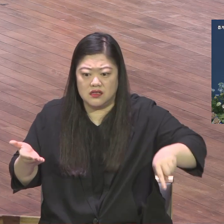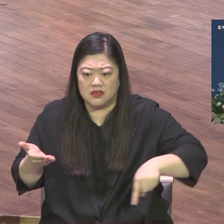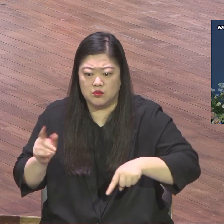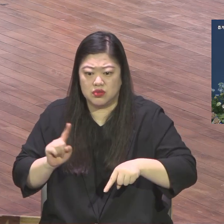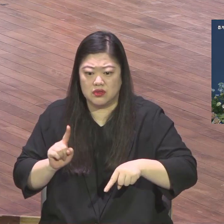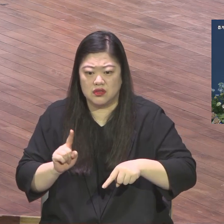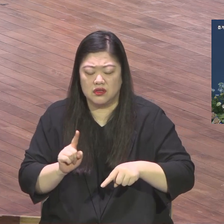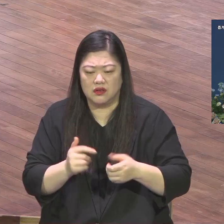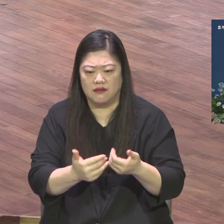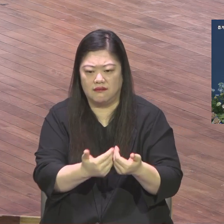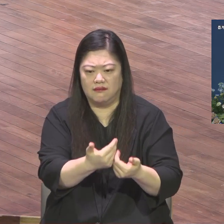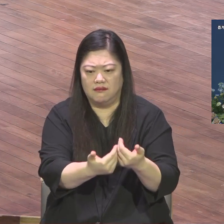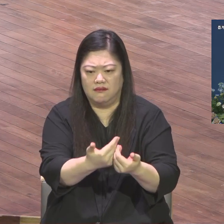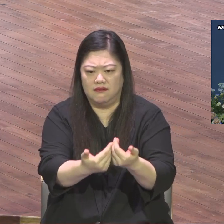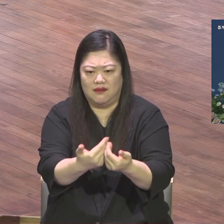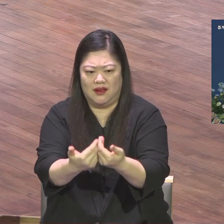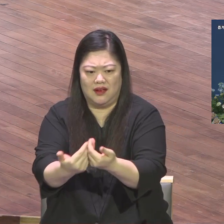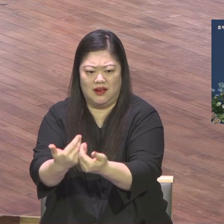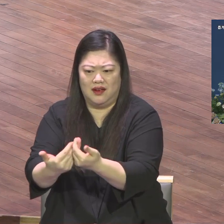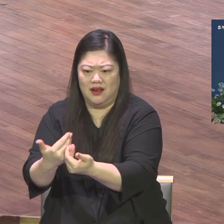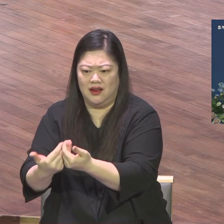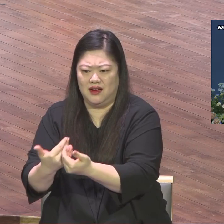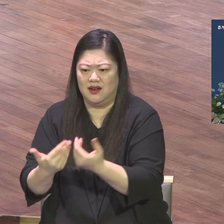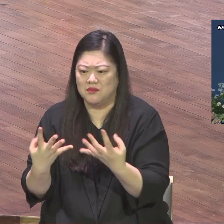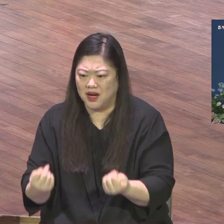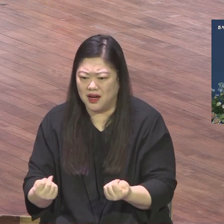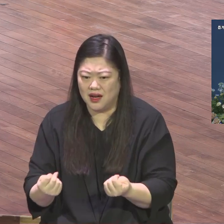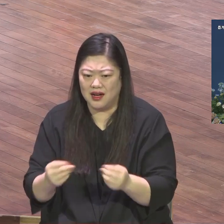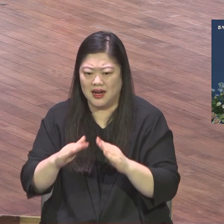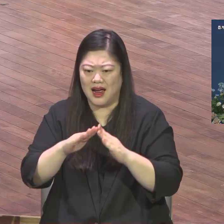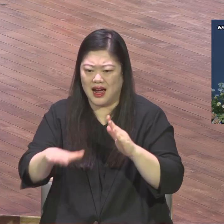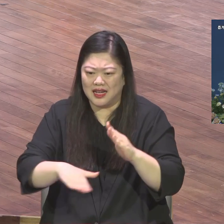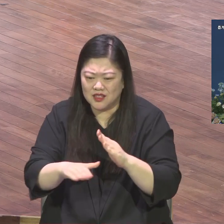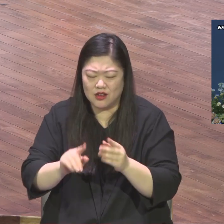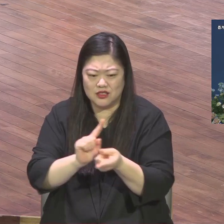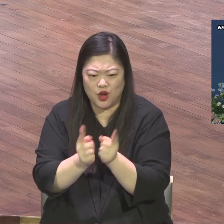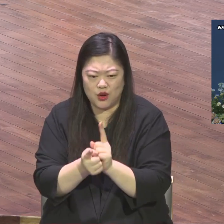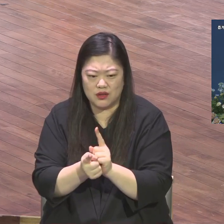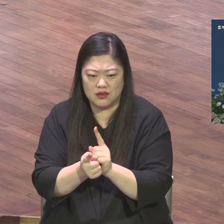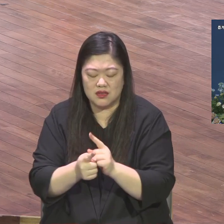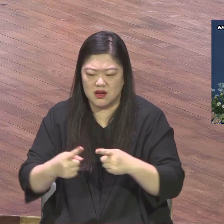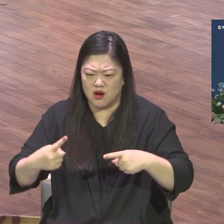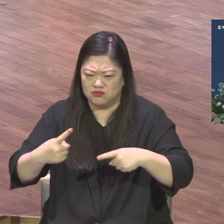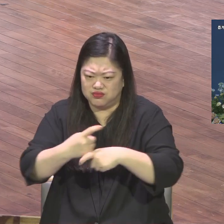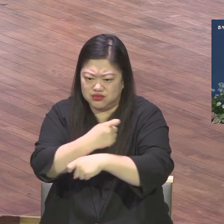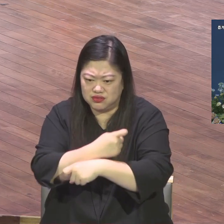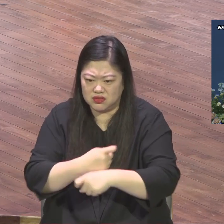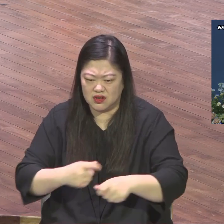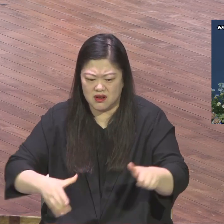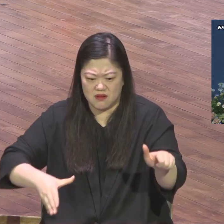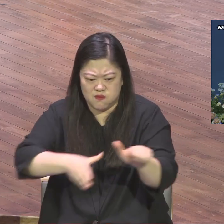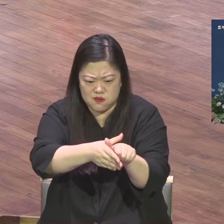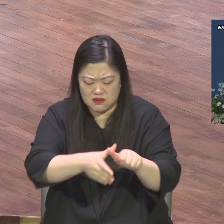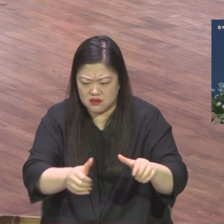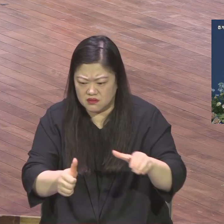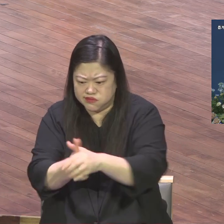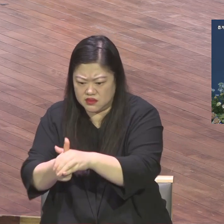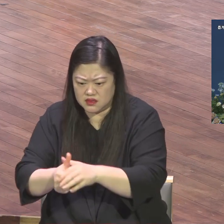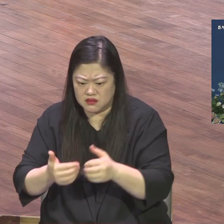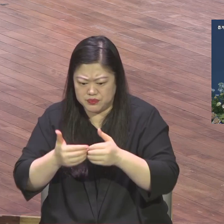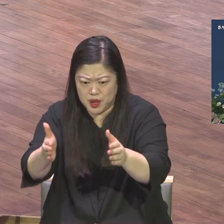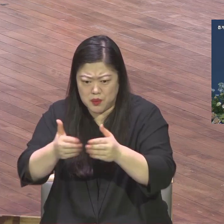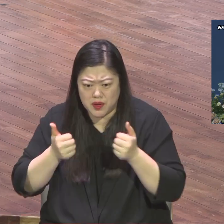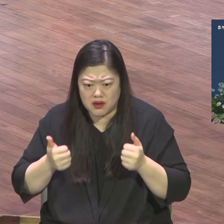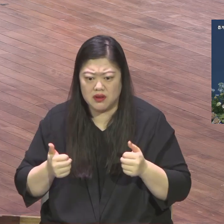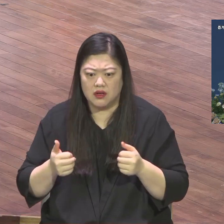가운데 빠져있는 가정들이 너무 많아요. 가정가정마다 서로서로 그렇게 상처를 주고받아